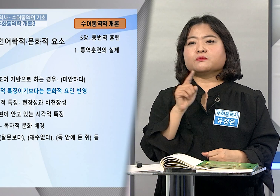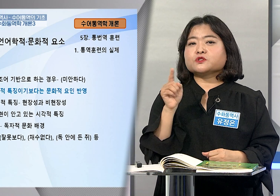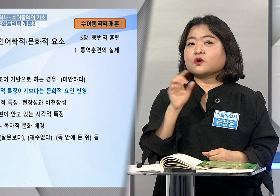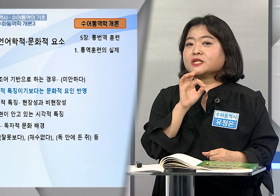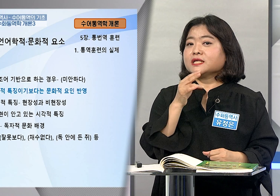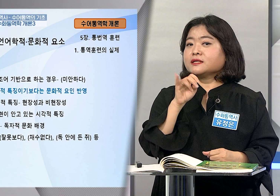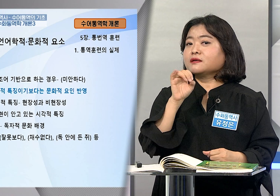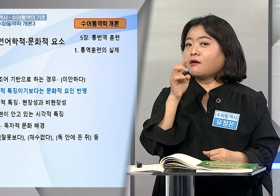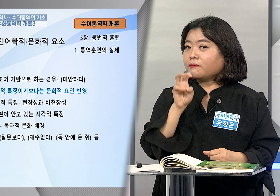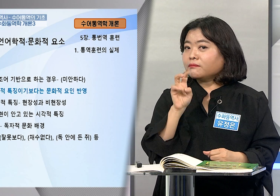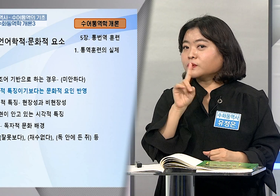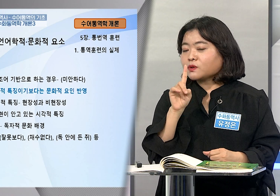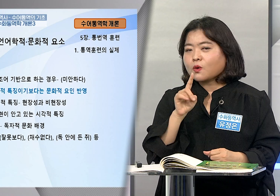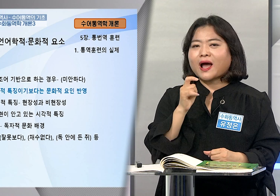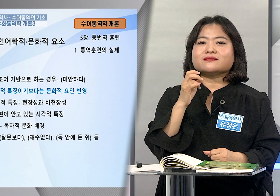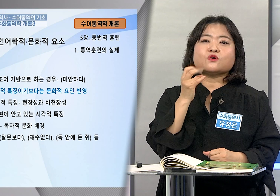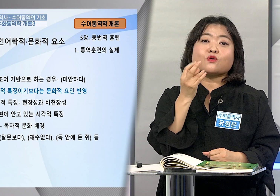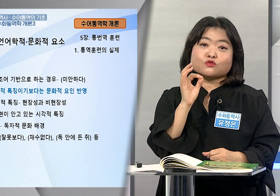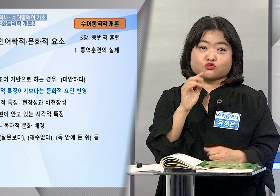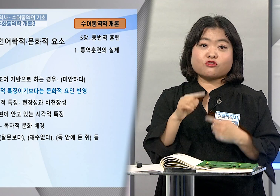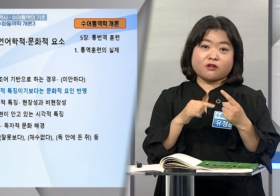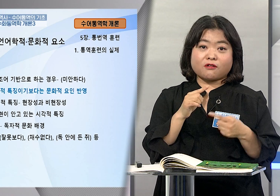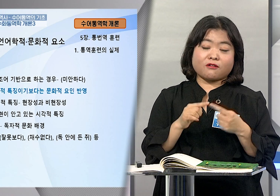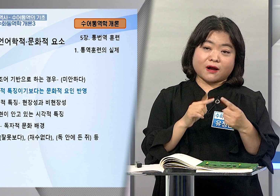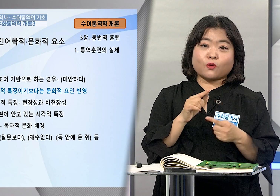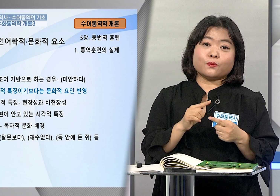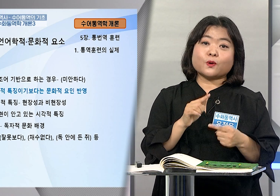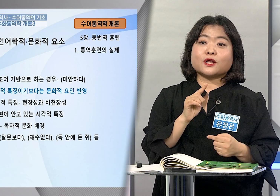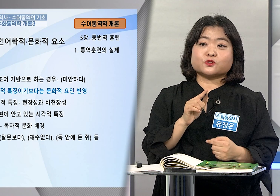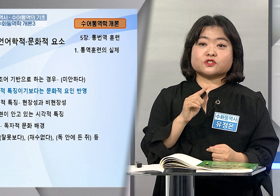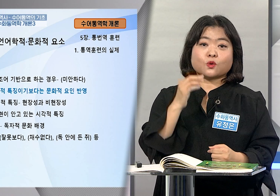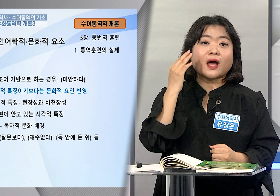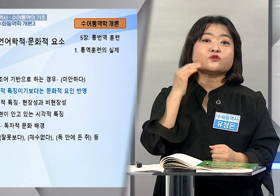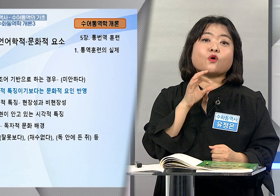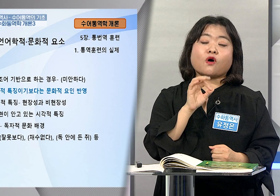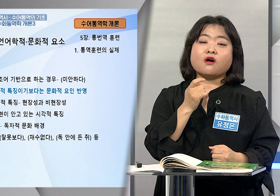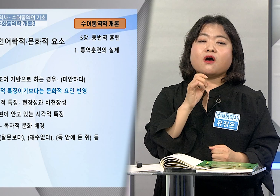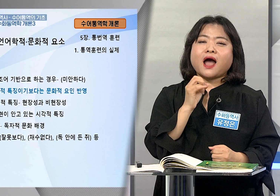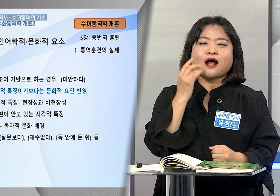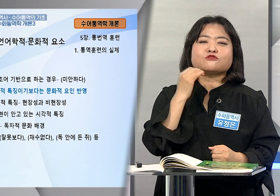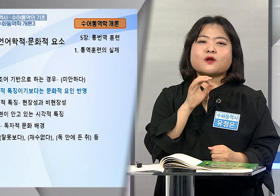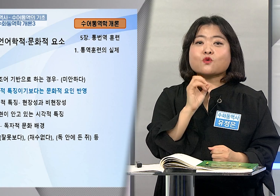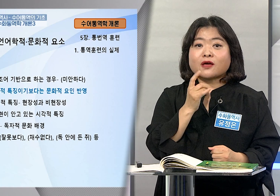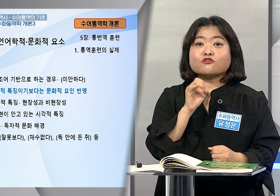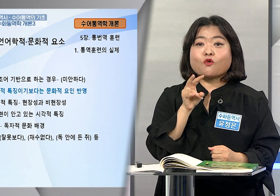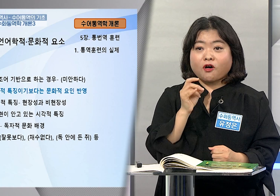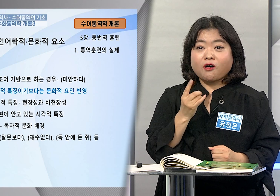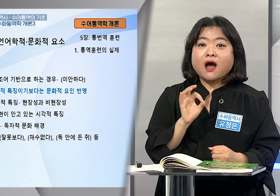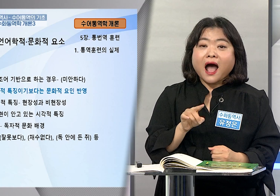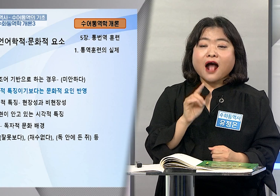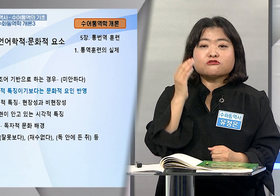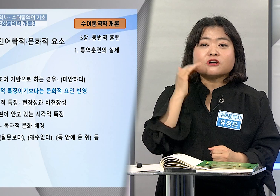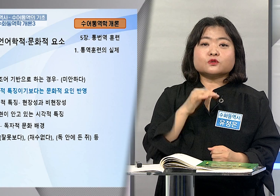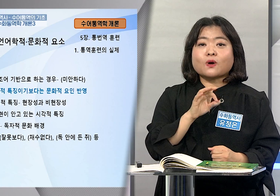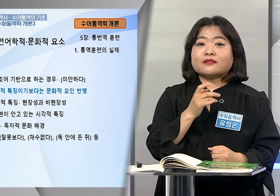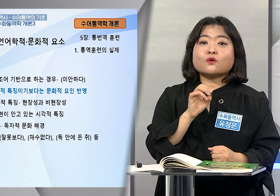뭐죠? 이디엄 뭐죠? 관용수어라고 표현할 수 있죠. 관용어. 한국말로 관용어. 한국어도